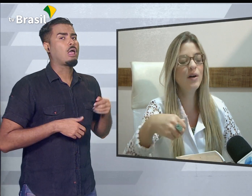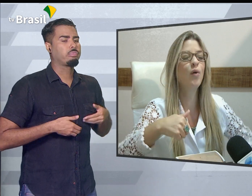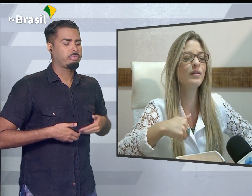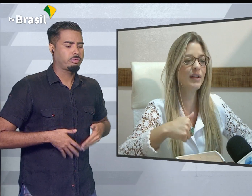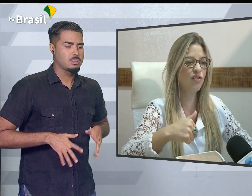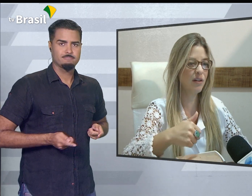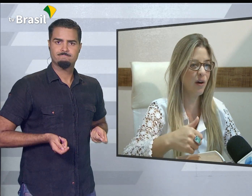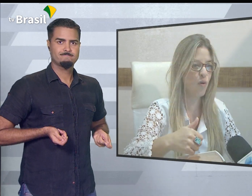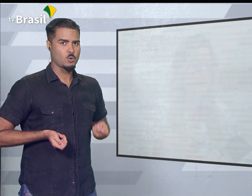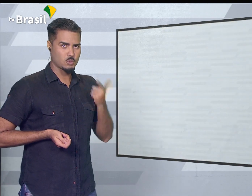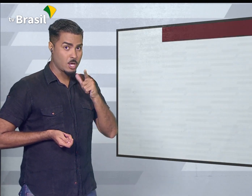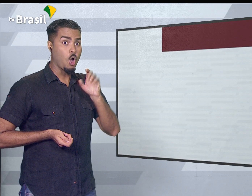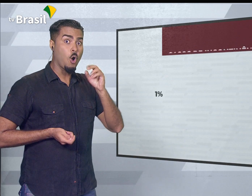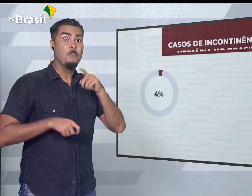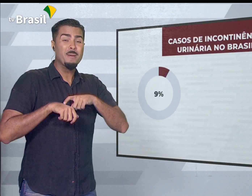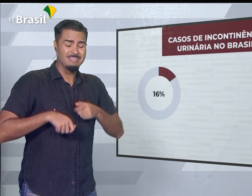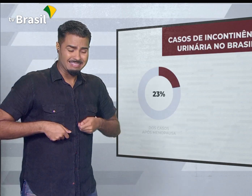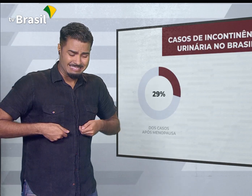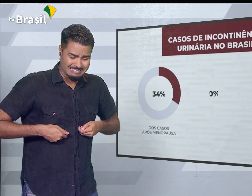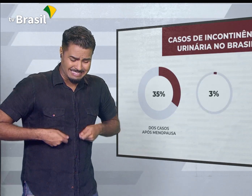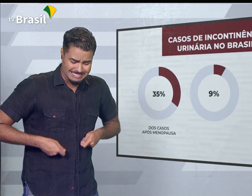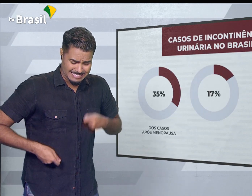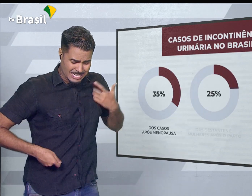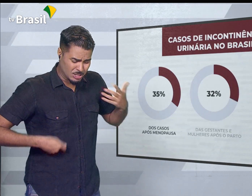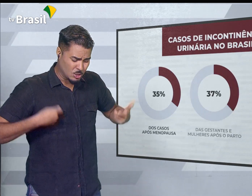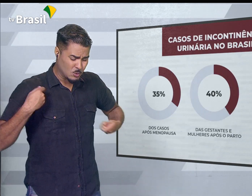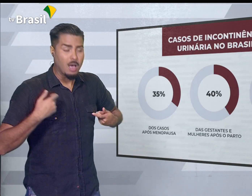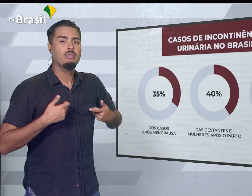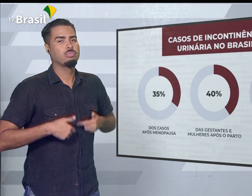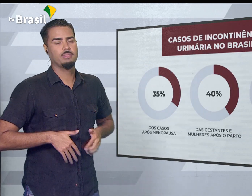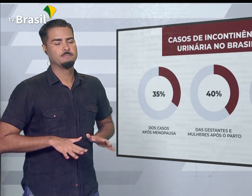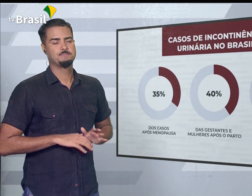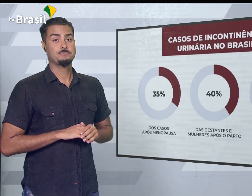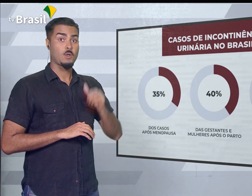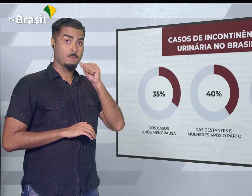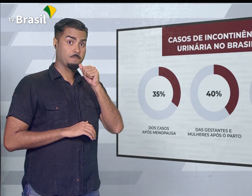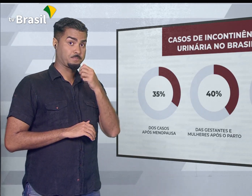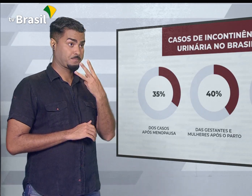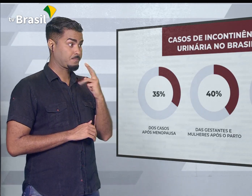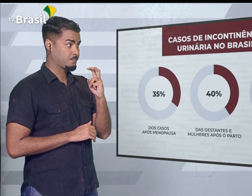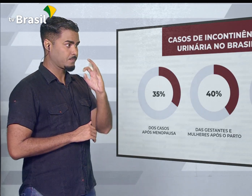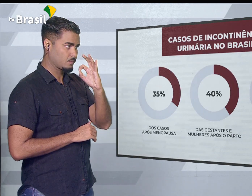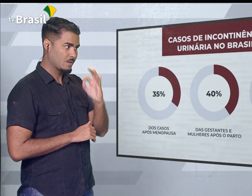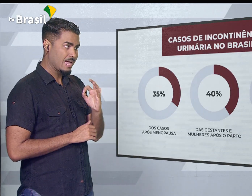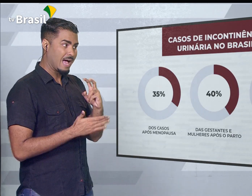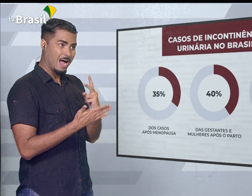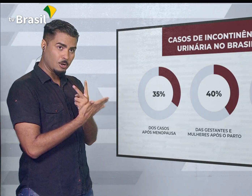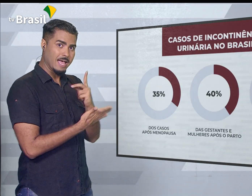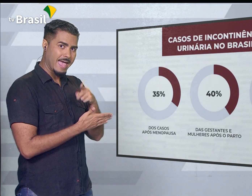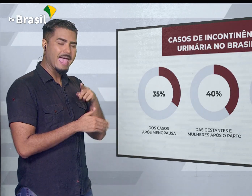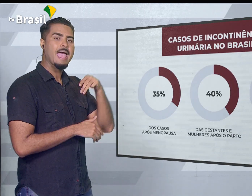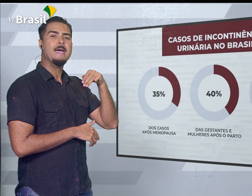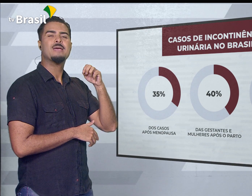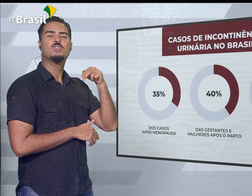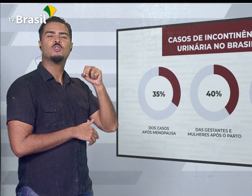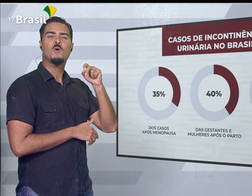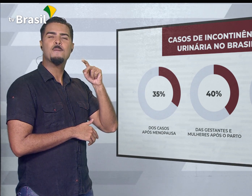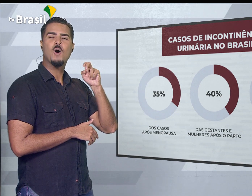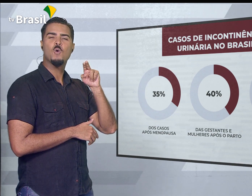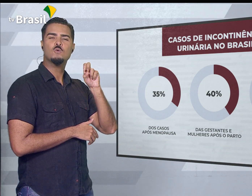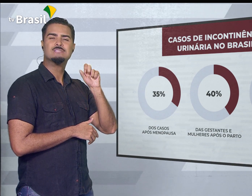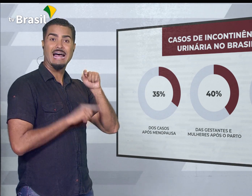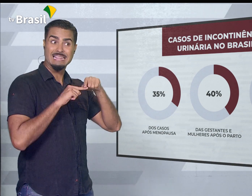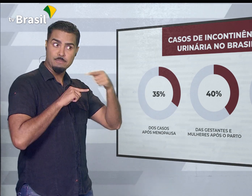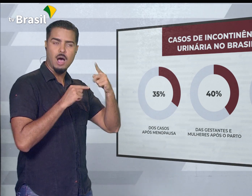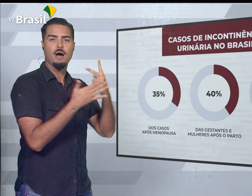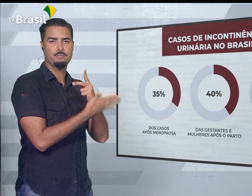ou quando está tirando a roupa. Nas mulheres, 35% dos casos acontecem depois da menopausa. O